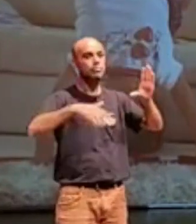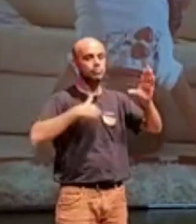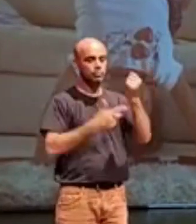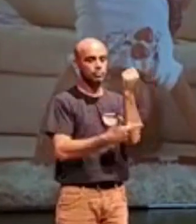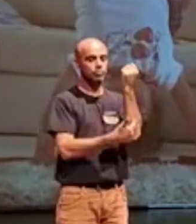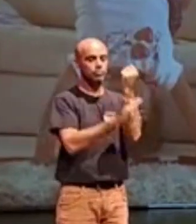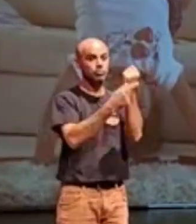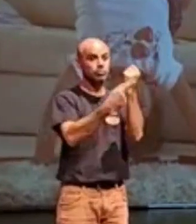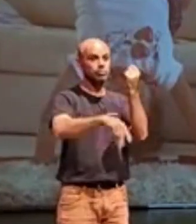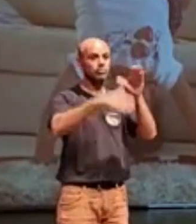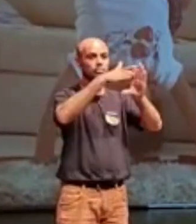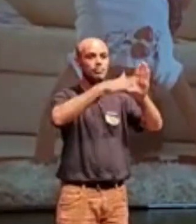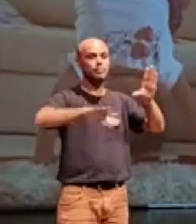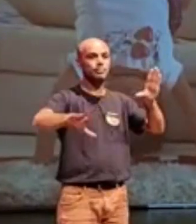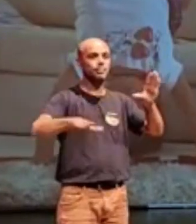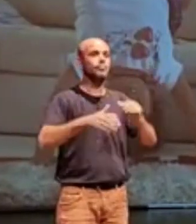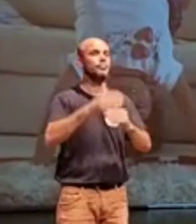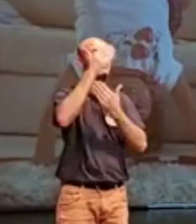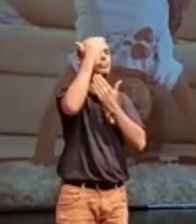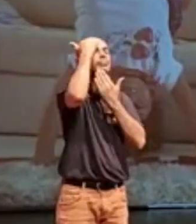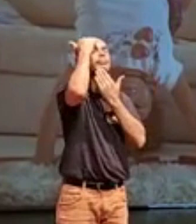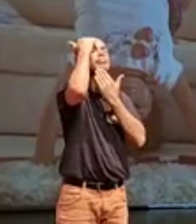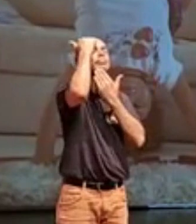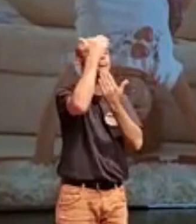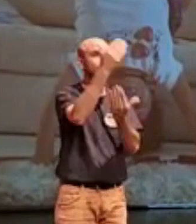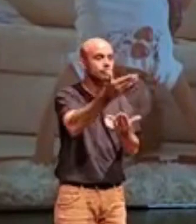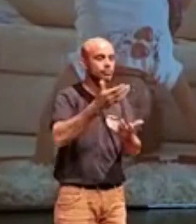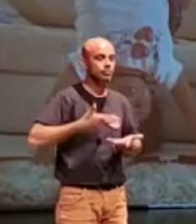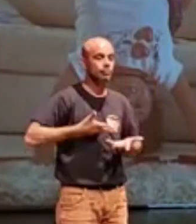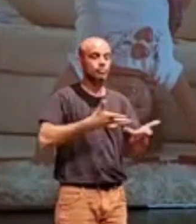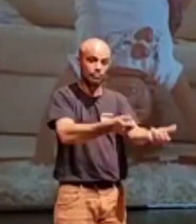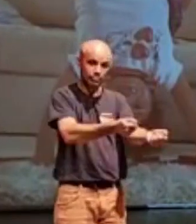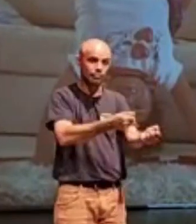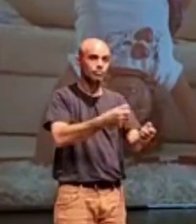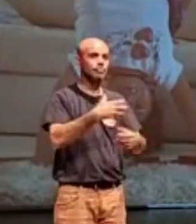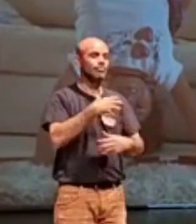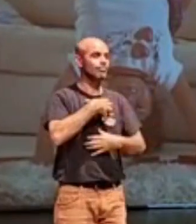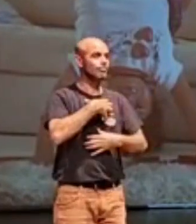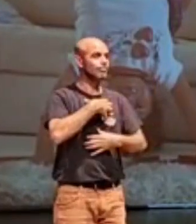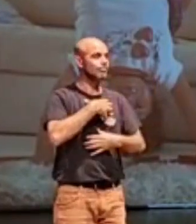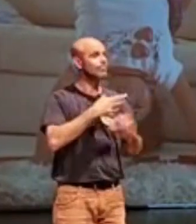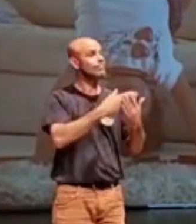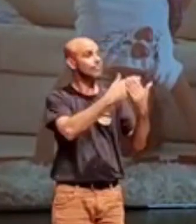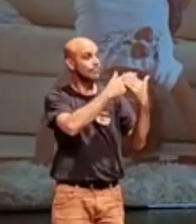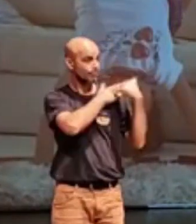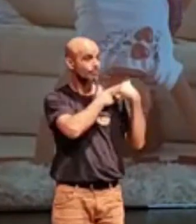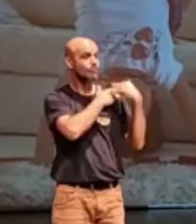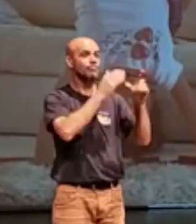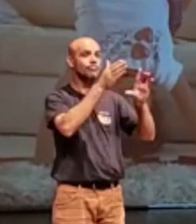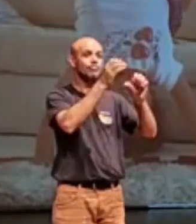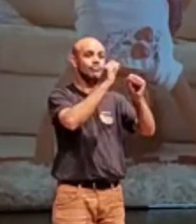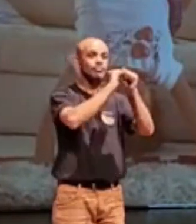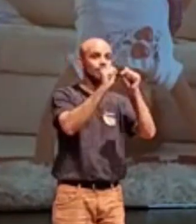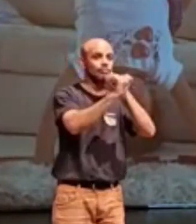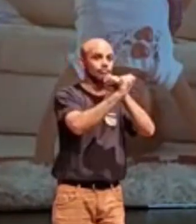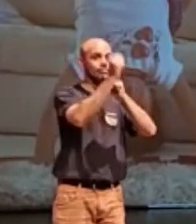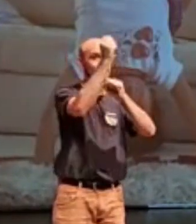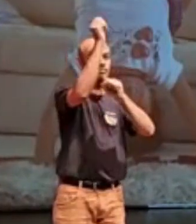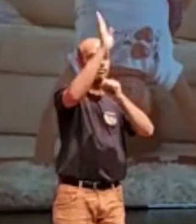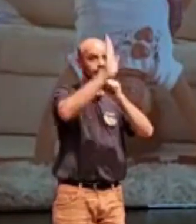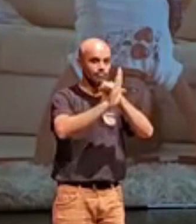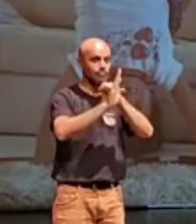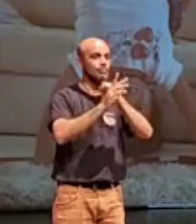cirurgião da Baixada. Mais uma vez, muito obrigado pelo convite, porque eu me sinto responsável por representar a sociedade aqui